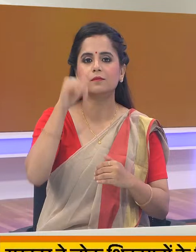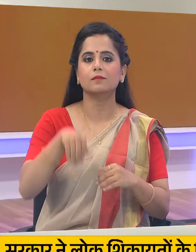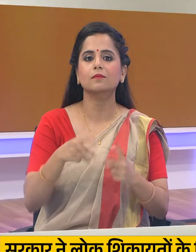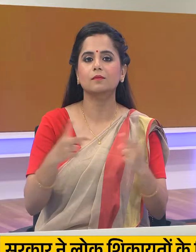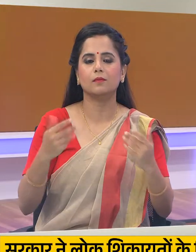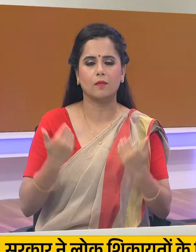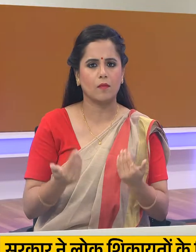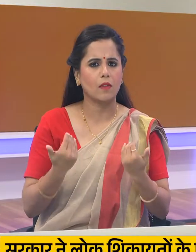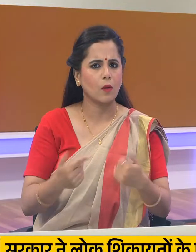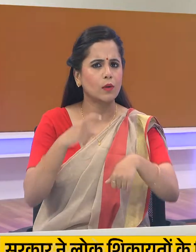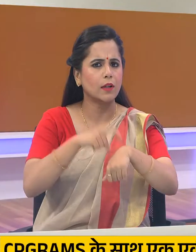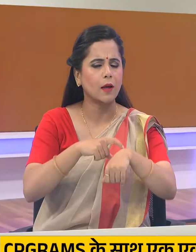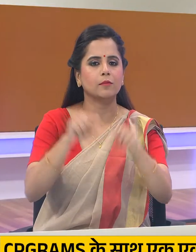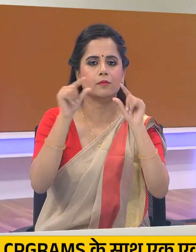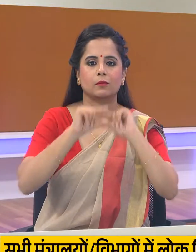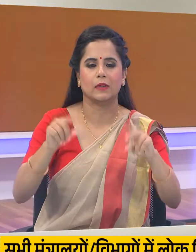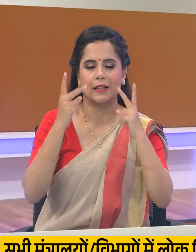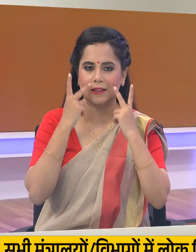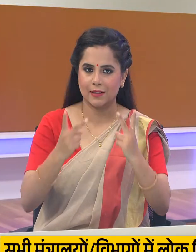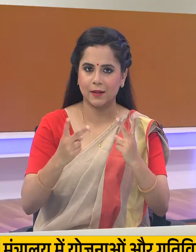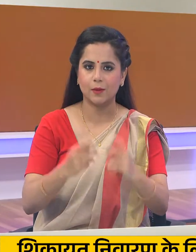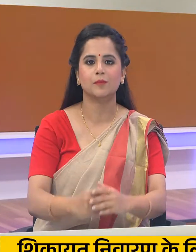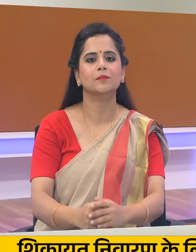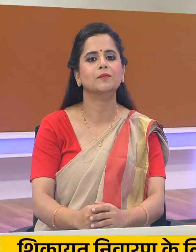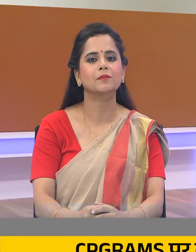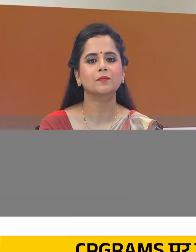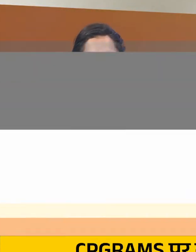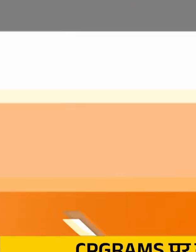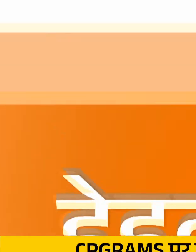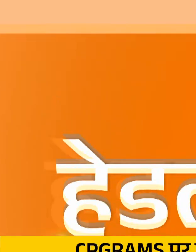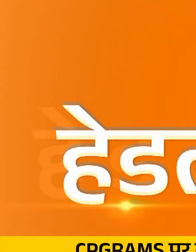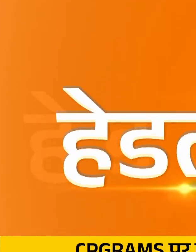हैं इस समय की हेडलाइंस।